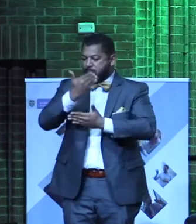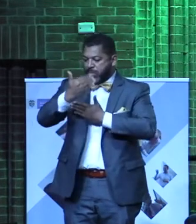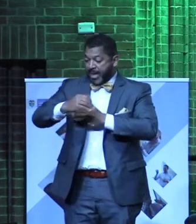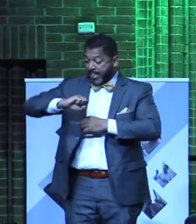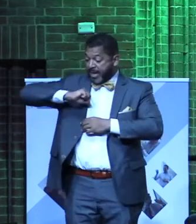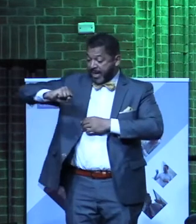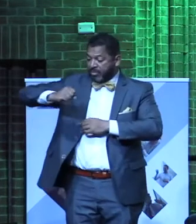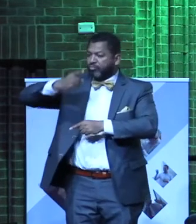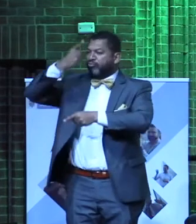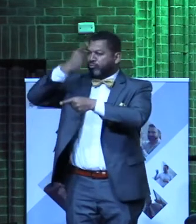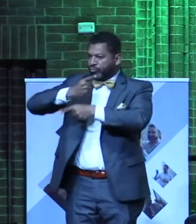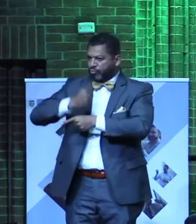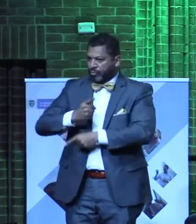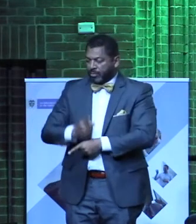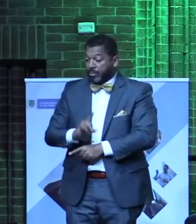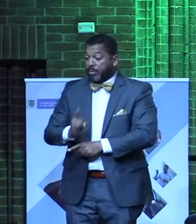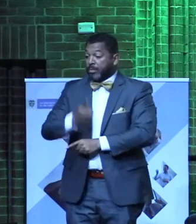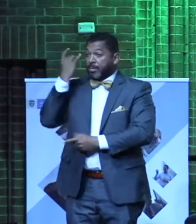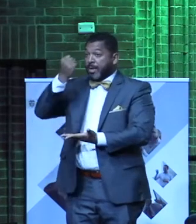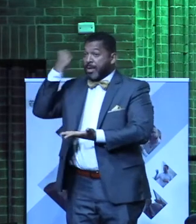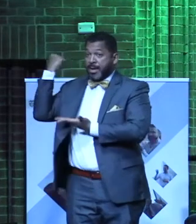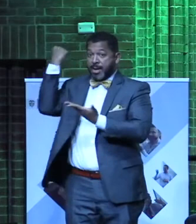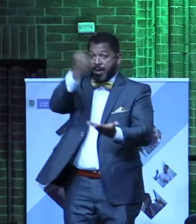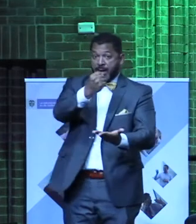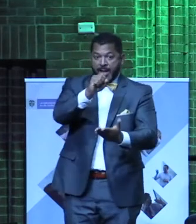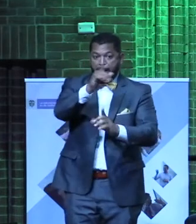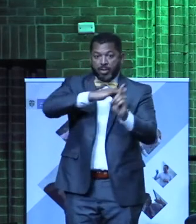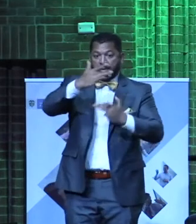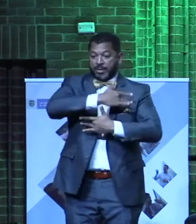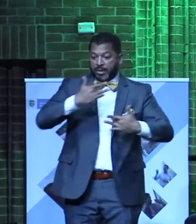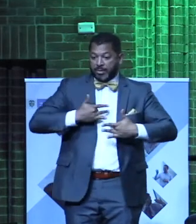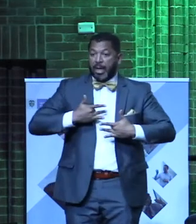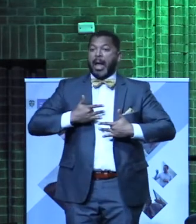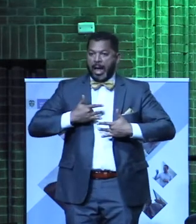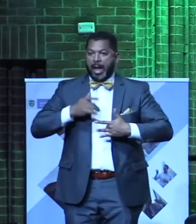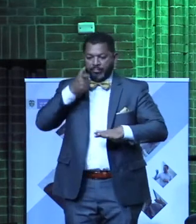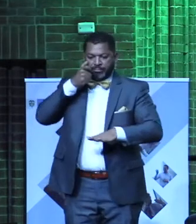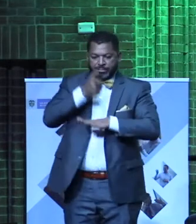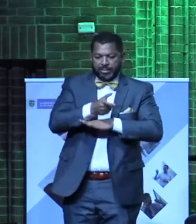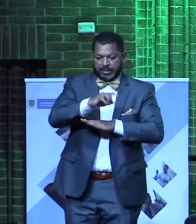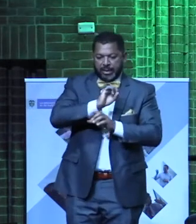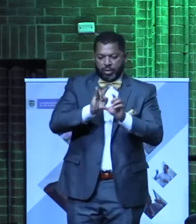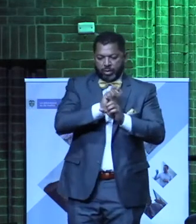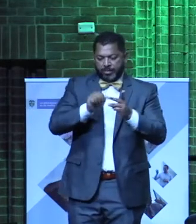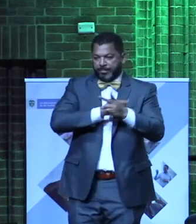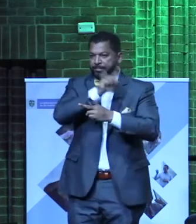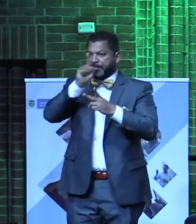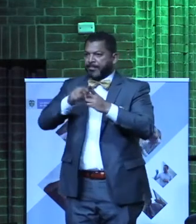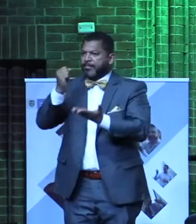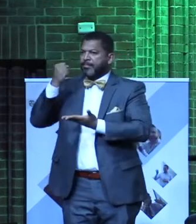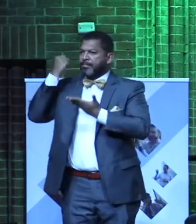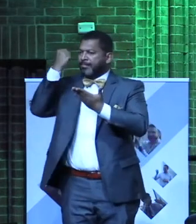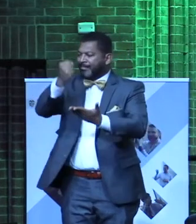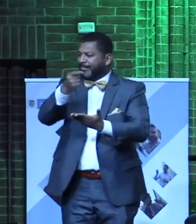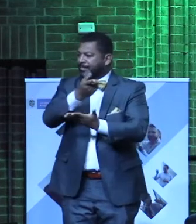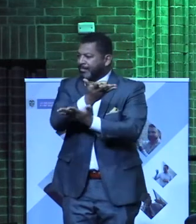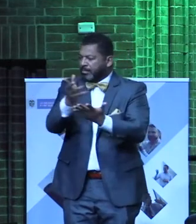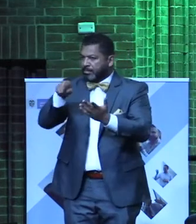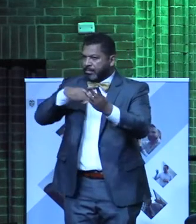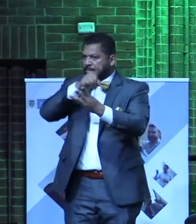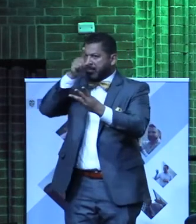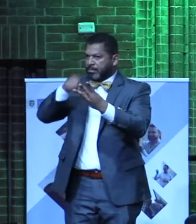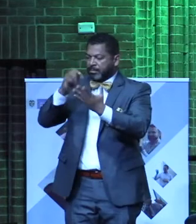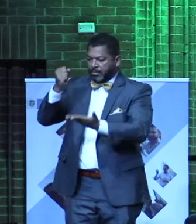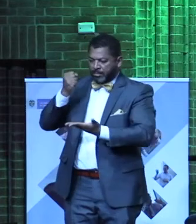porque le hacemos vigilancia a los recursos para la salud. Ahí estamos jugando. Le hacemos vigilancia a los recursos para la educación, ahí estamos jugando.